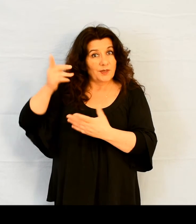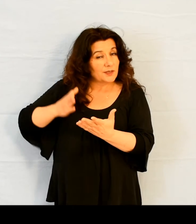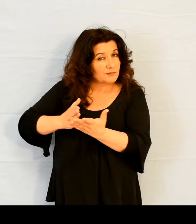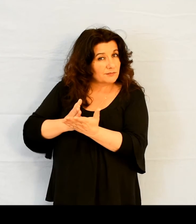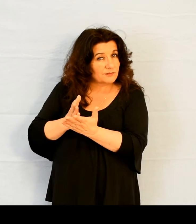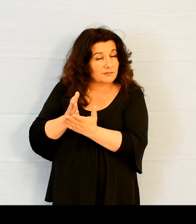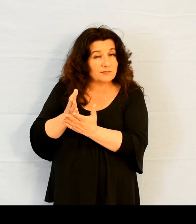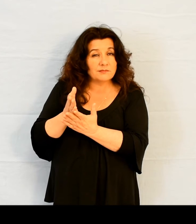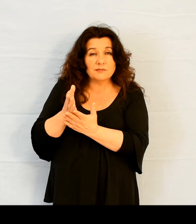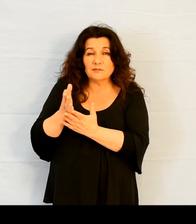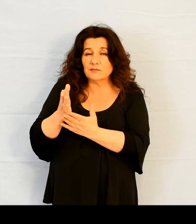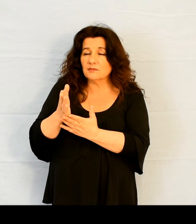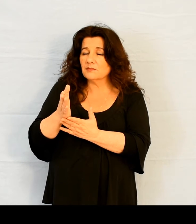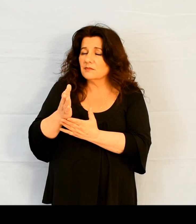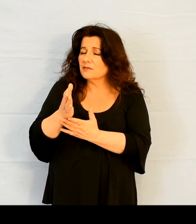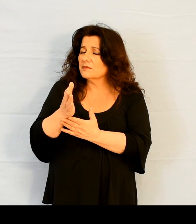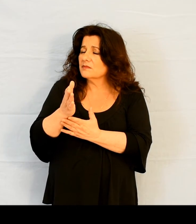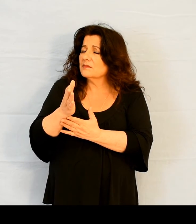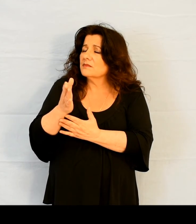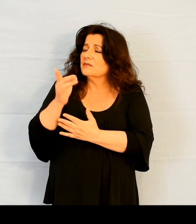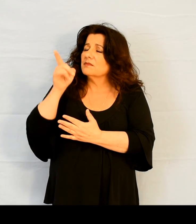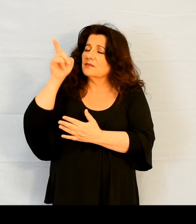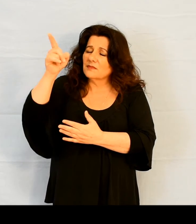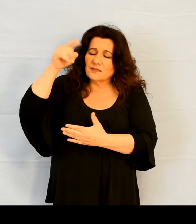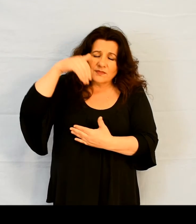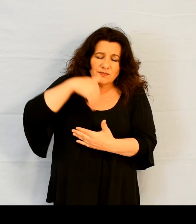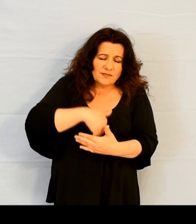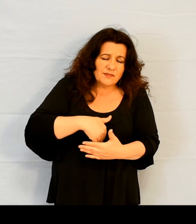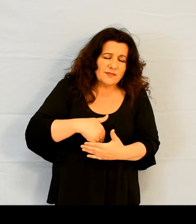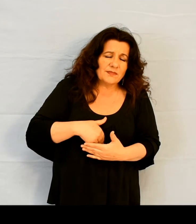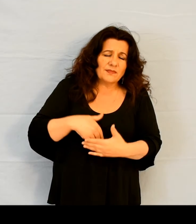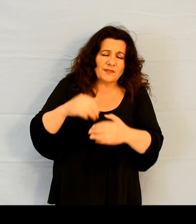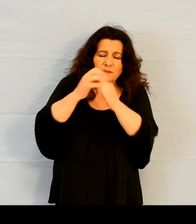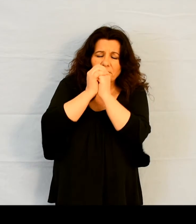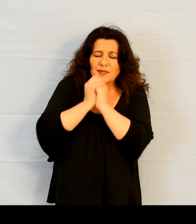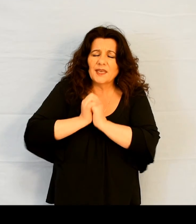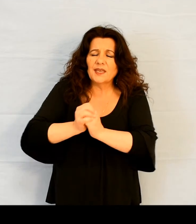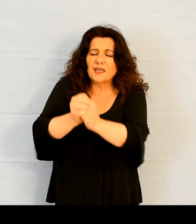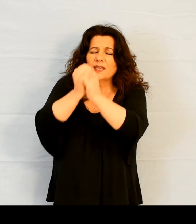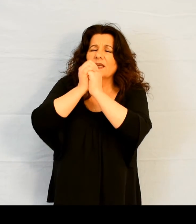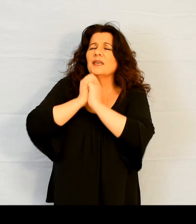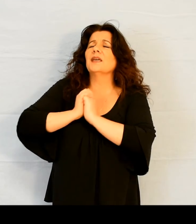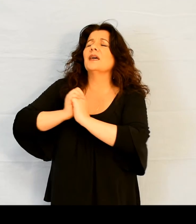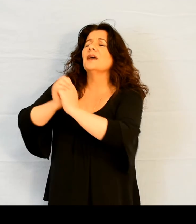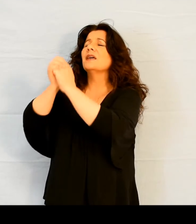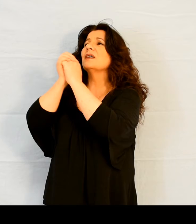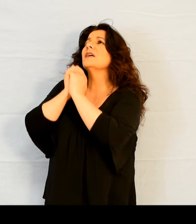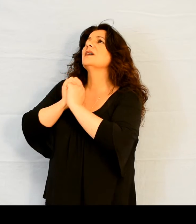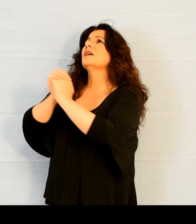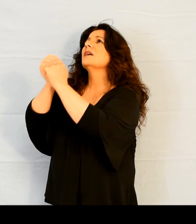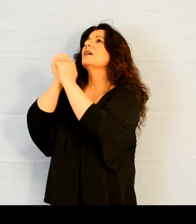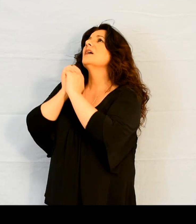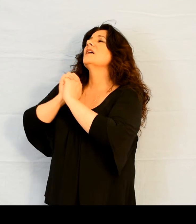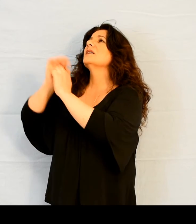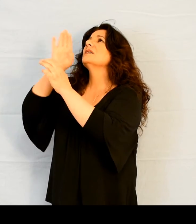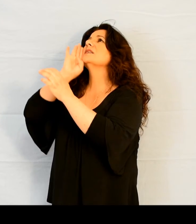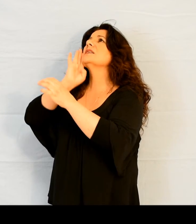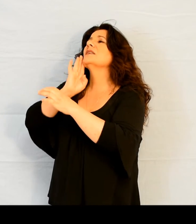cri et dans les larmes des prières et des supplications à Dieu qui pouvaient le sauver de la